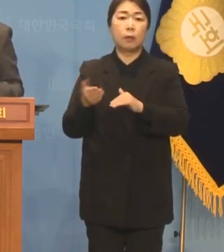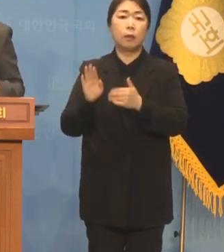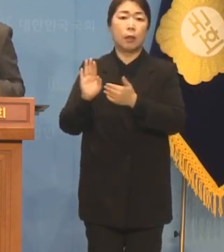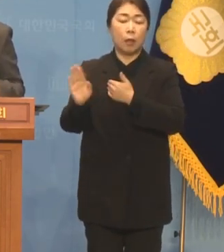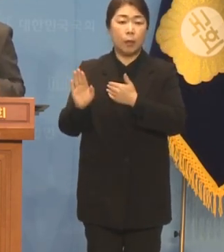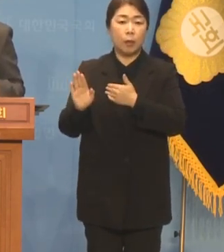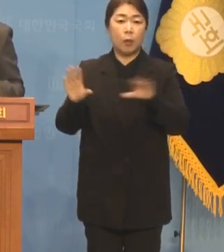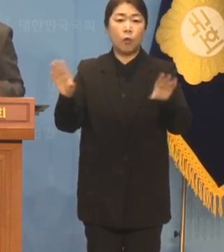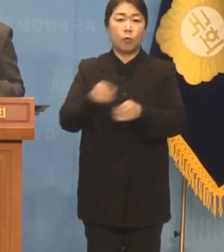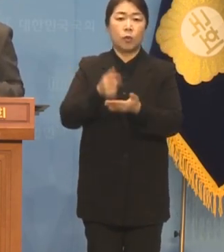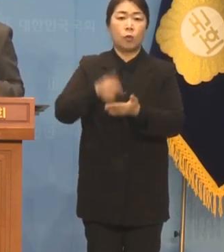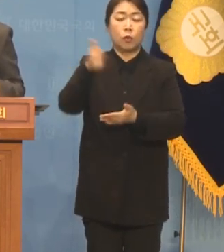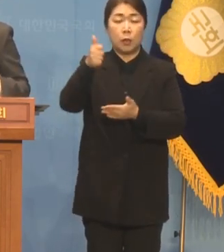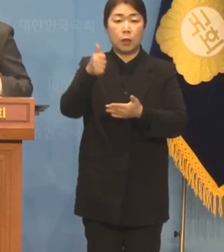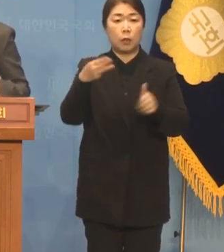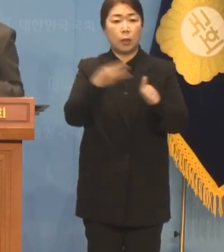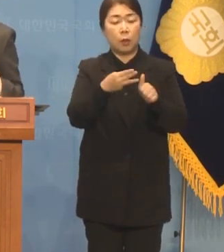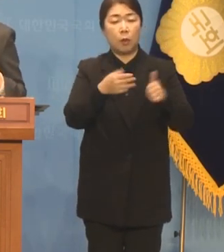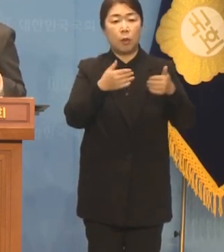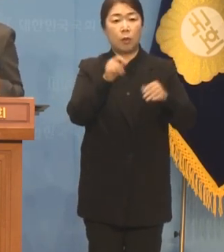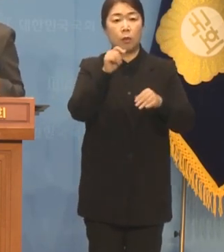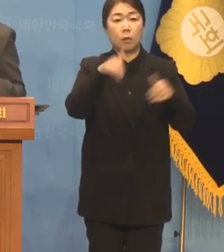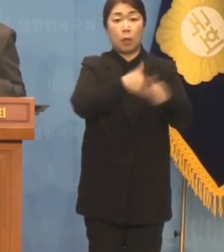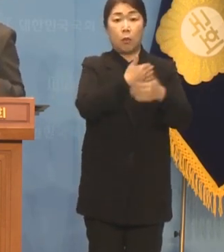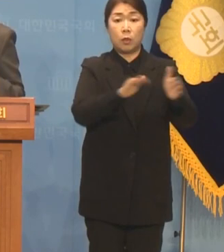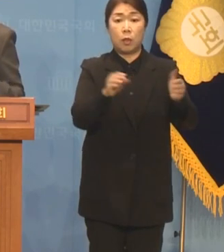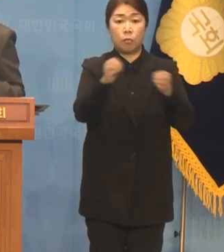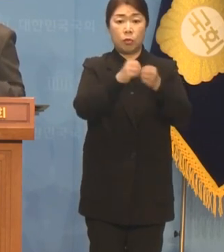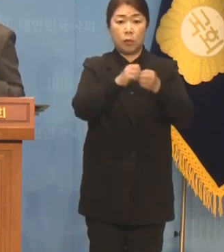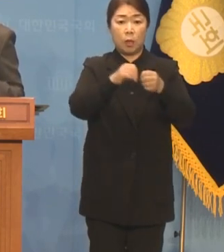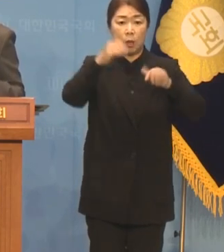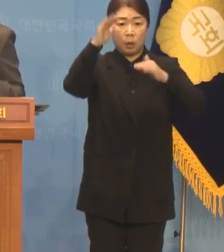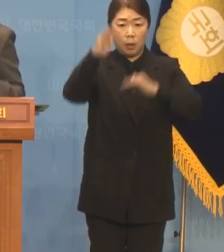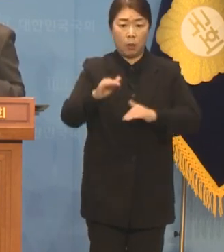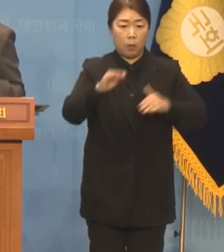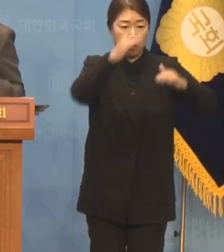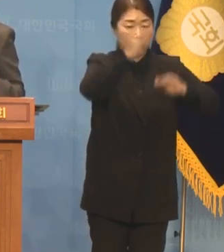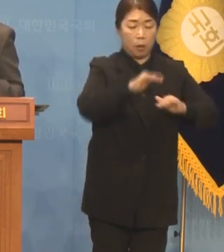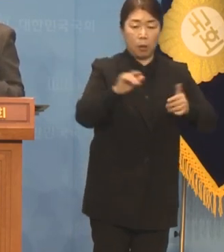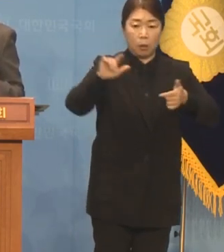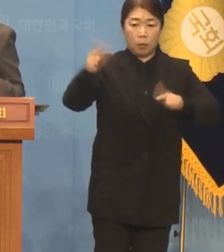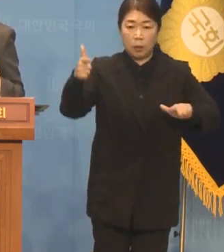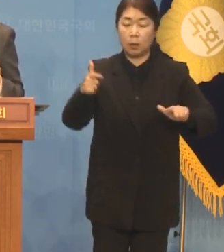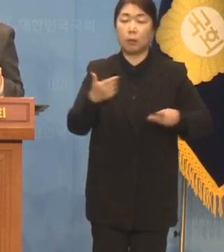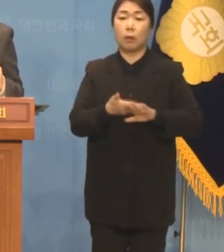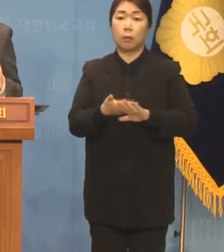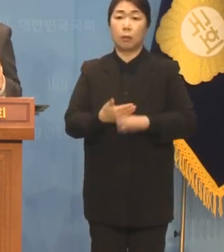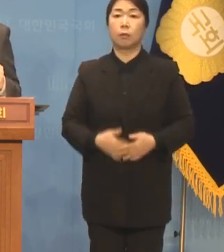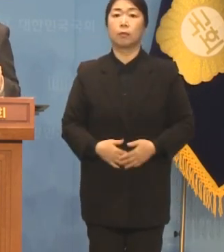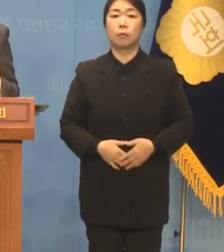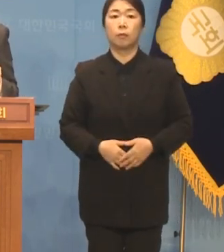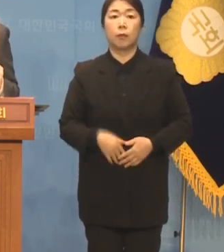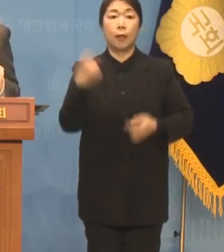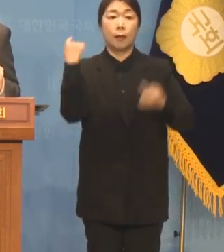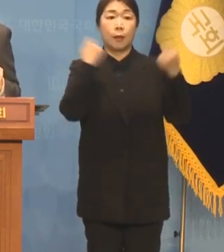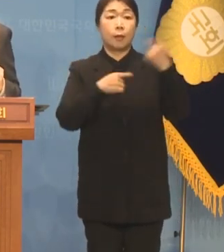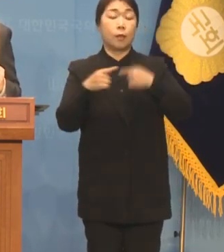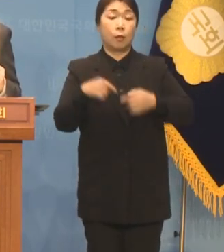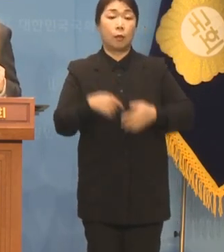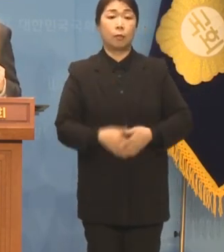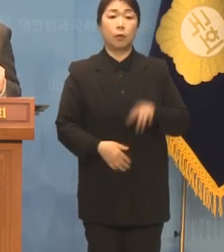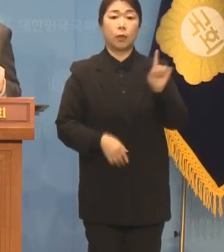작성된 총리실의 대테러 상황실의 문자는 내용이 전혀 다릅니다. 일단은 상처 부위도